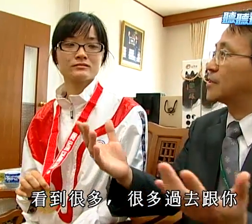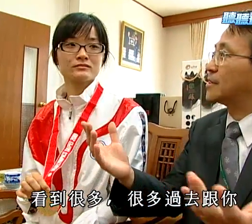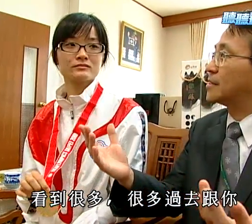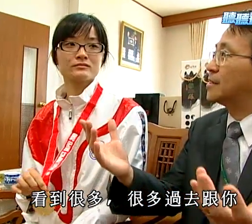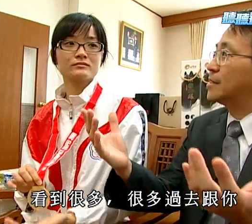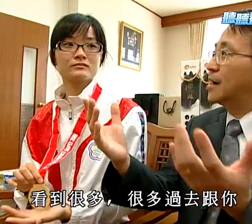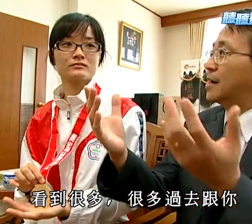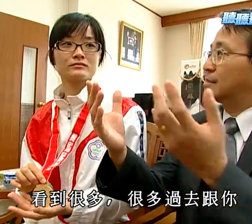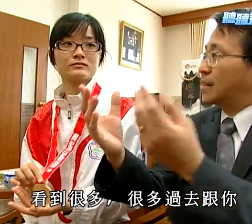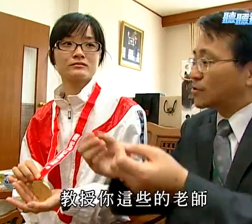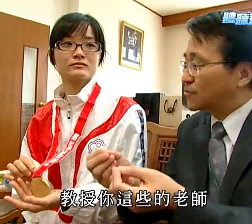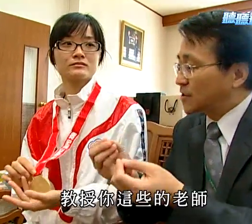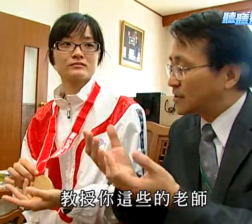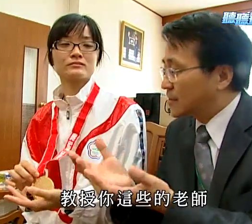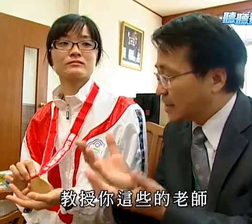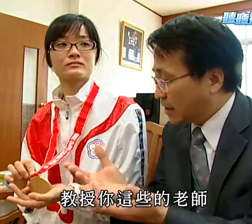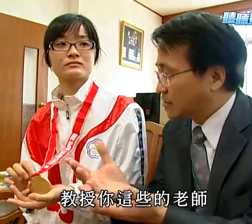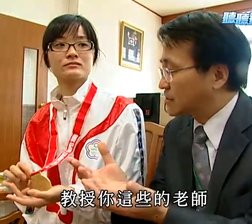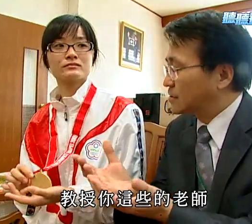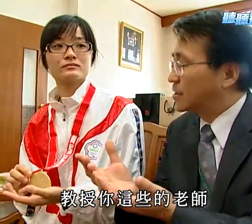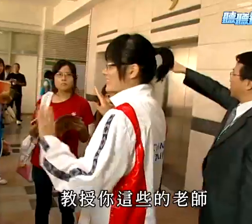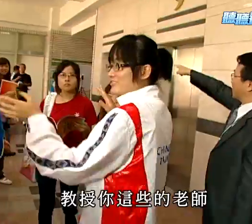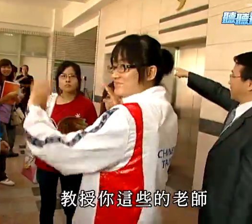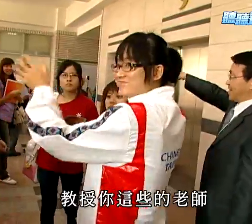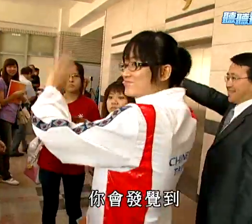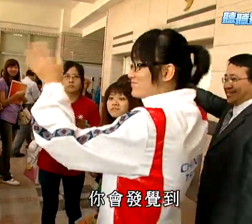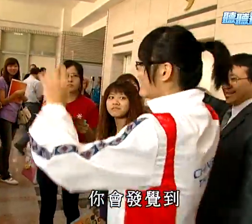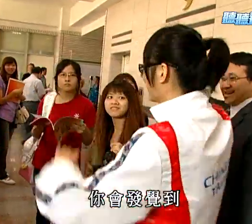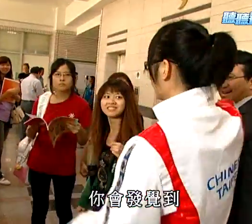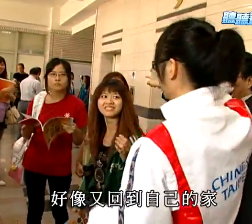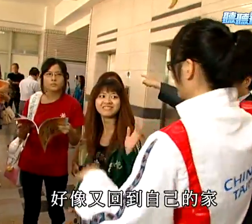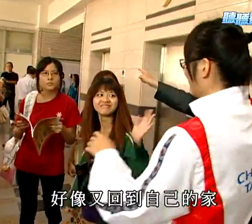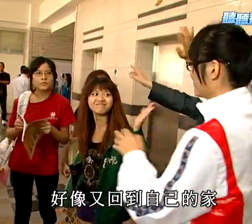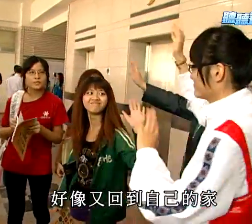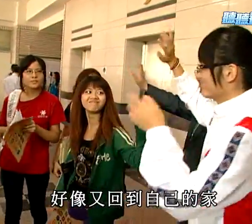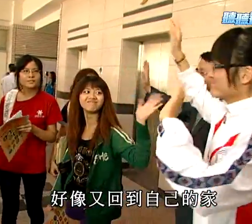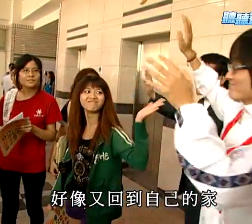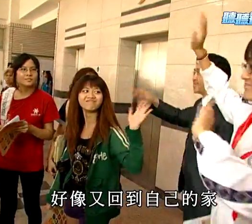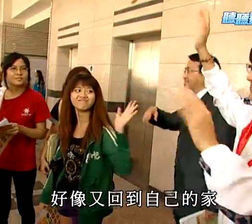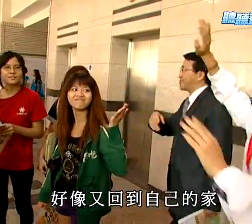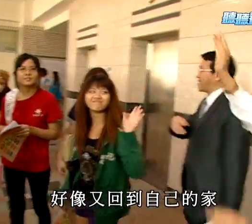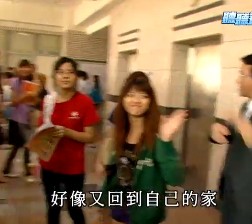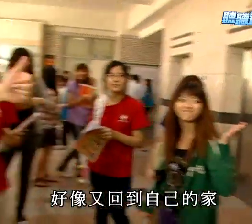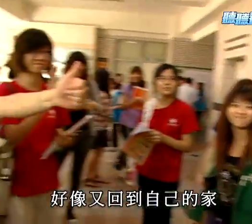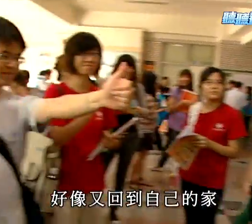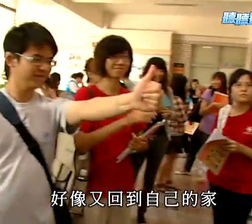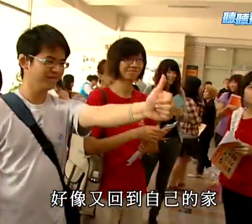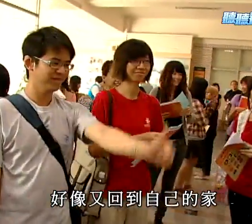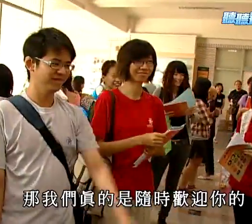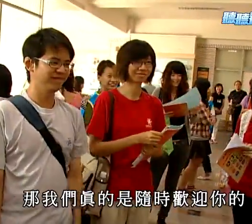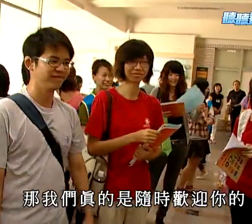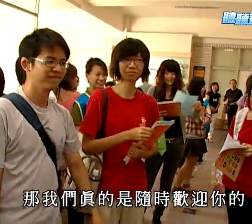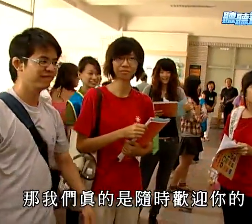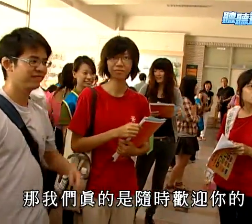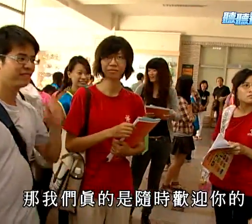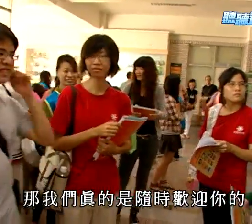你教授你的这些老师。你会发觉到，哎呀，好像又回到自己的家，我们真的是随时欢迎你